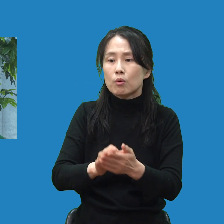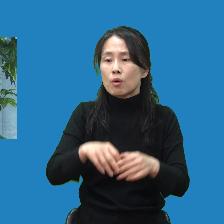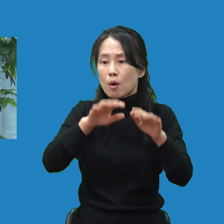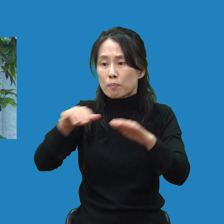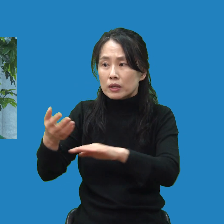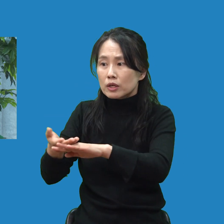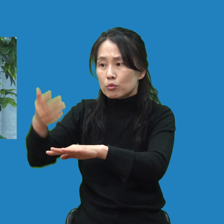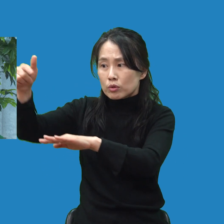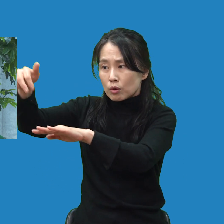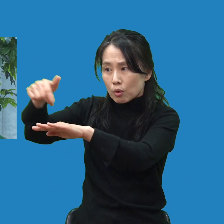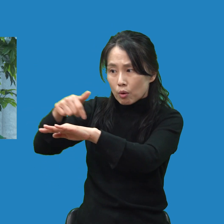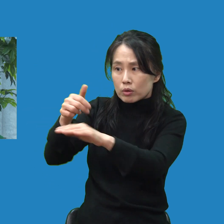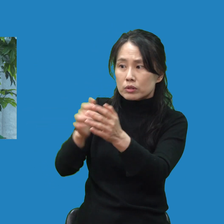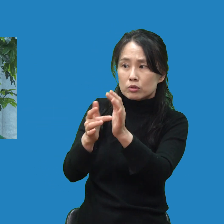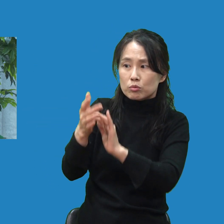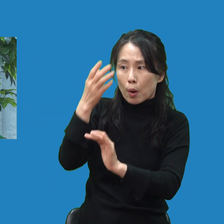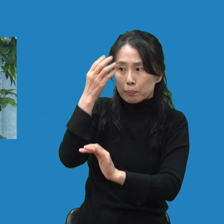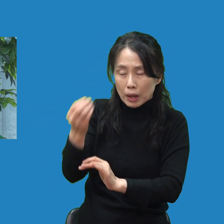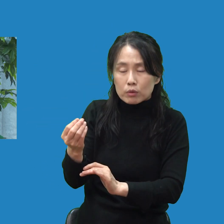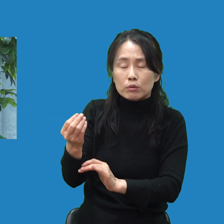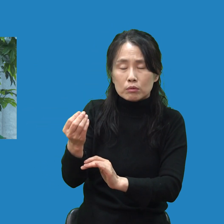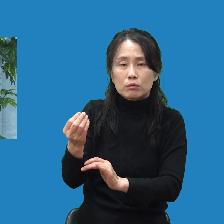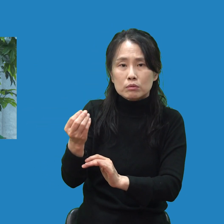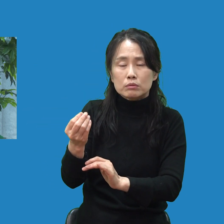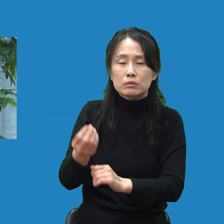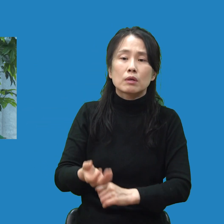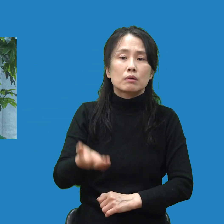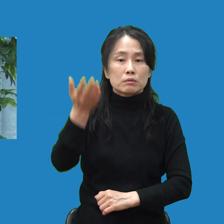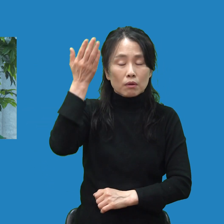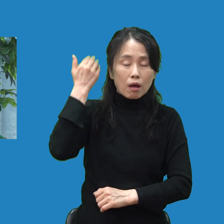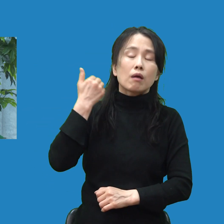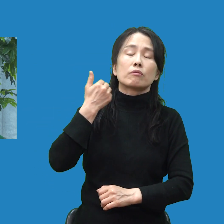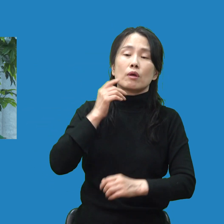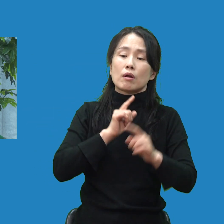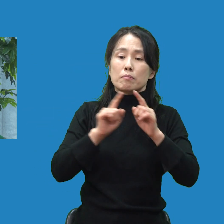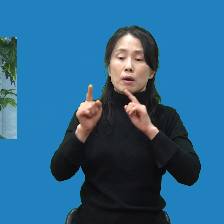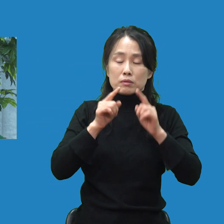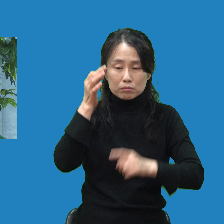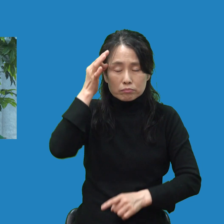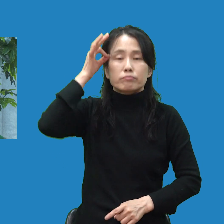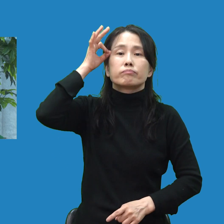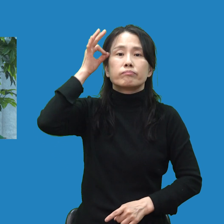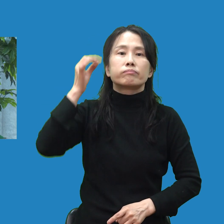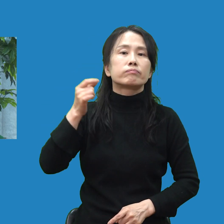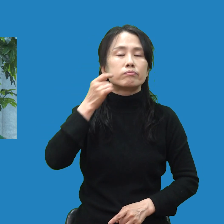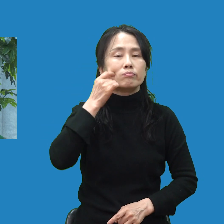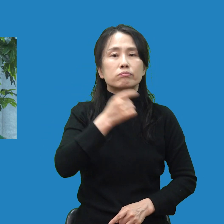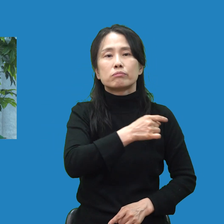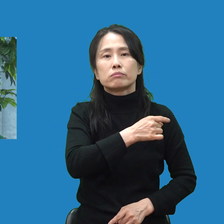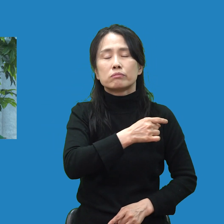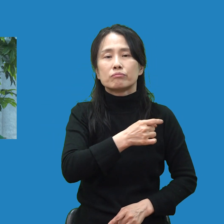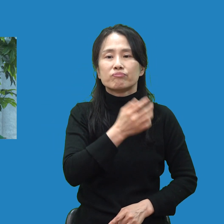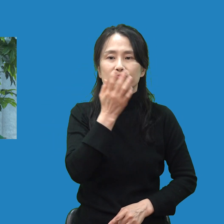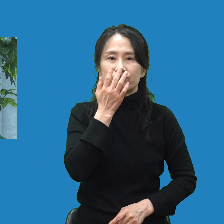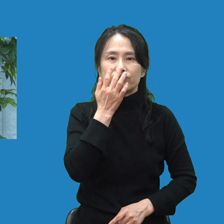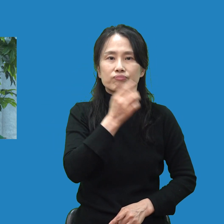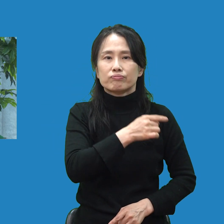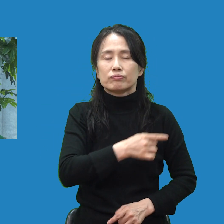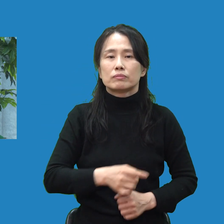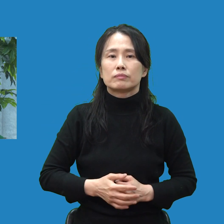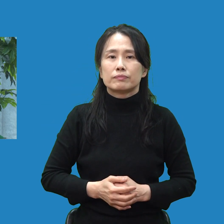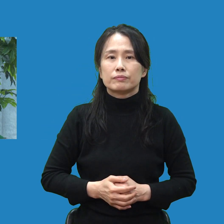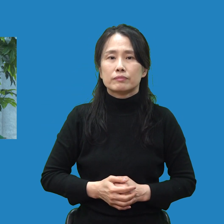걸으시는 예수님을 보고도 과거의 말씀 사건을 깨닫지 못했습니다. 무리들은 어떠했습니까?